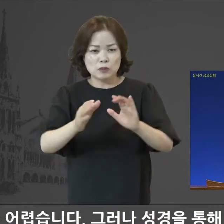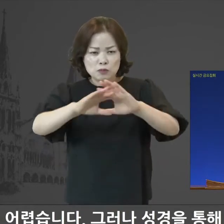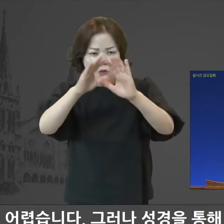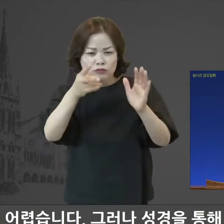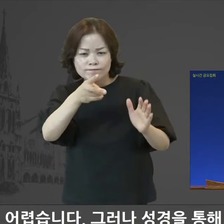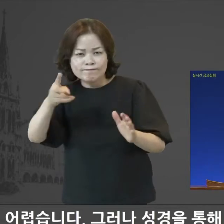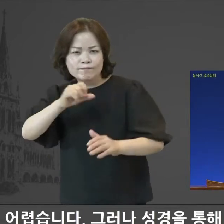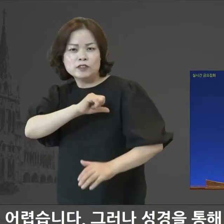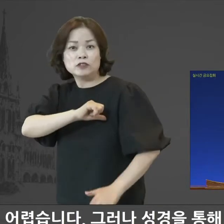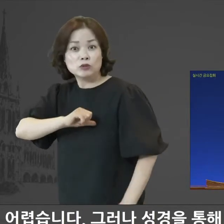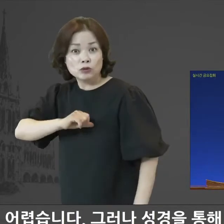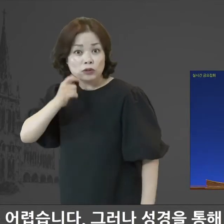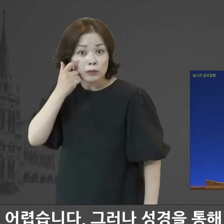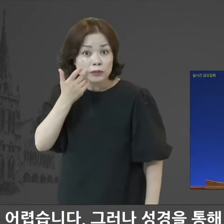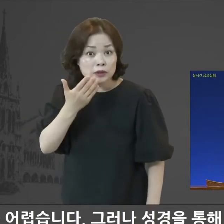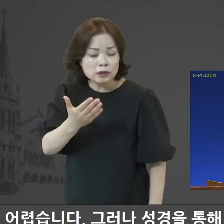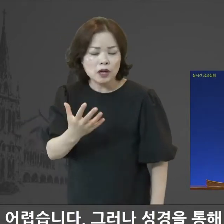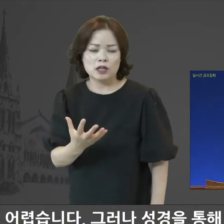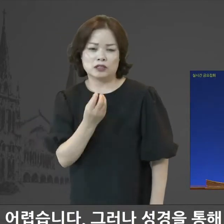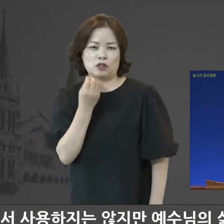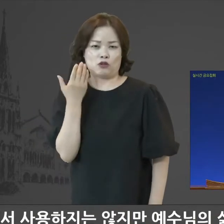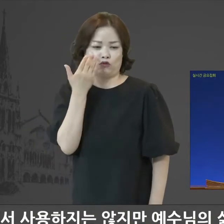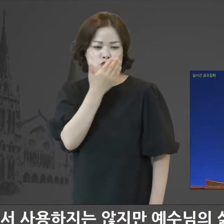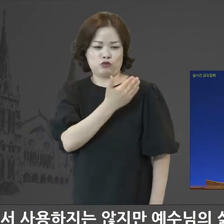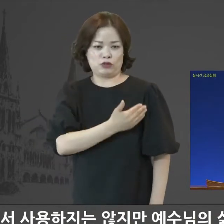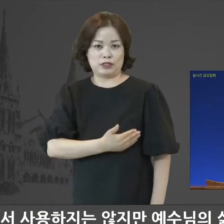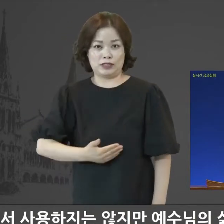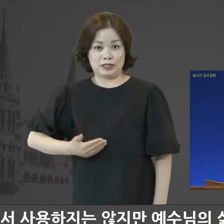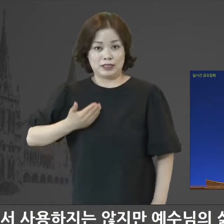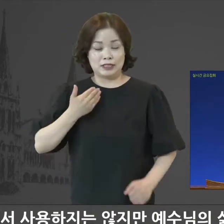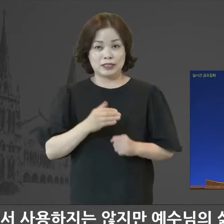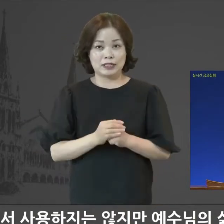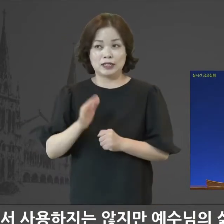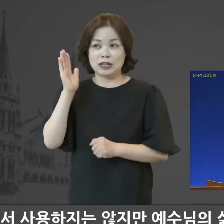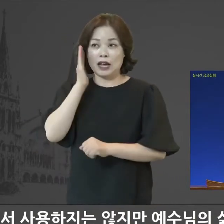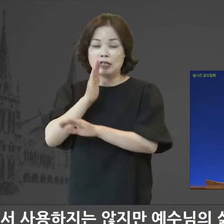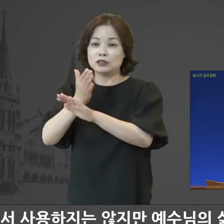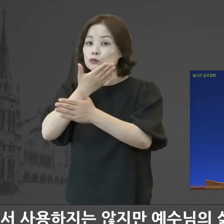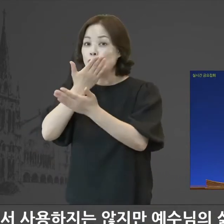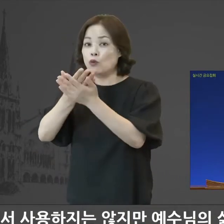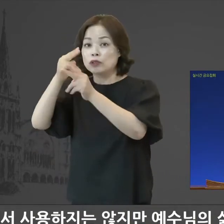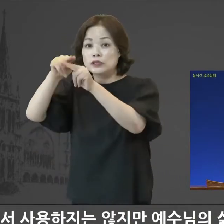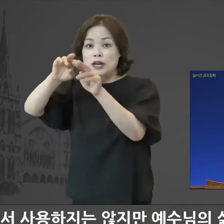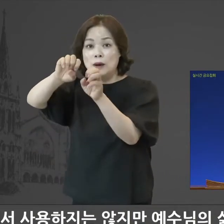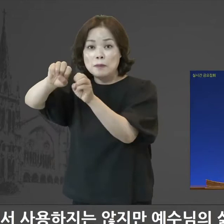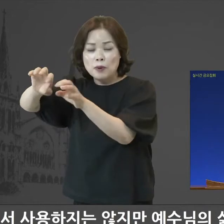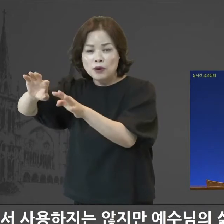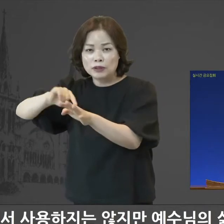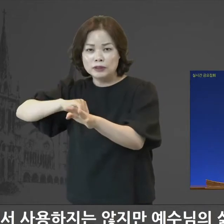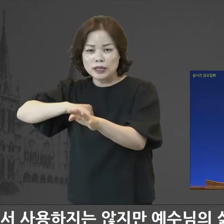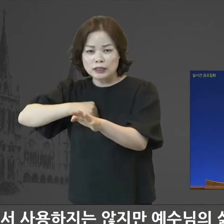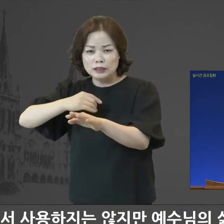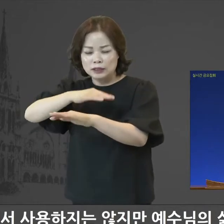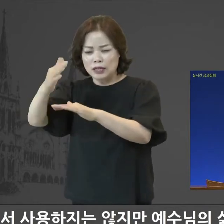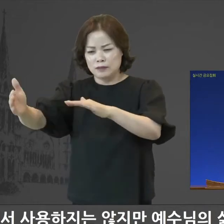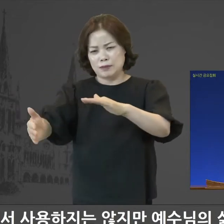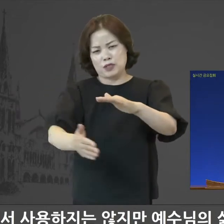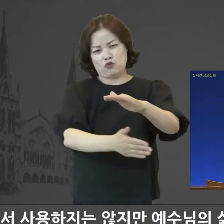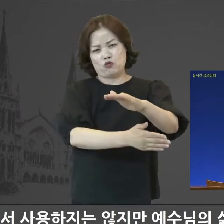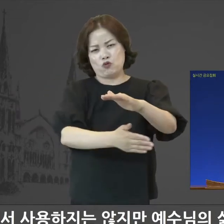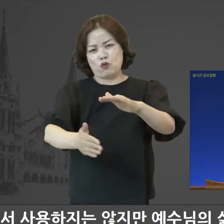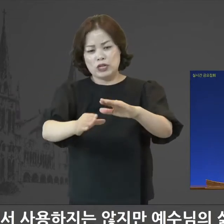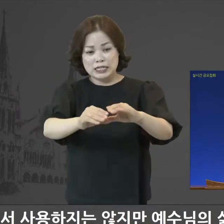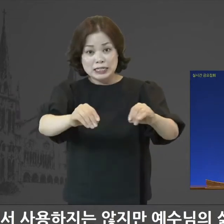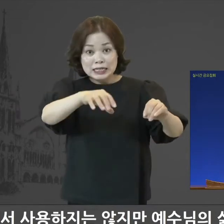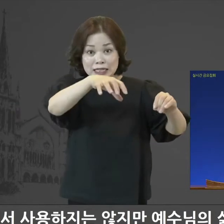본 절제입니까? 성육신. 하늘 보자 버리고 자신을 다 비우고